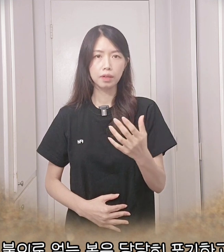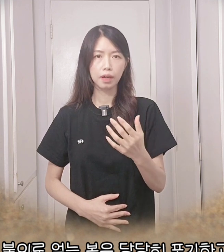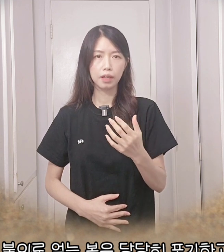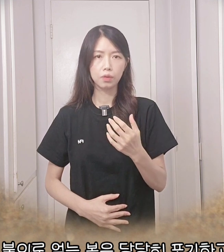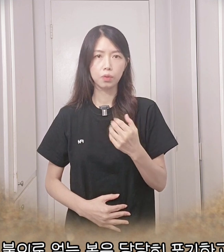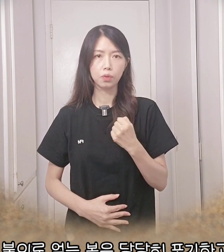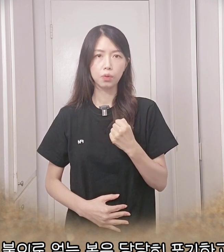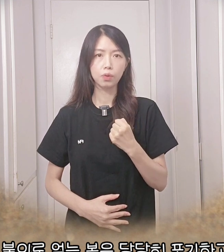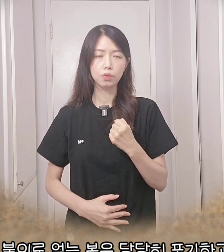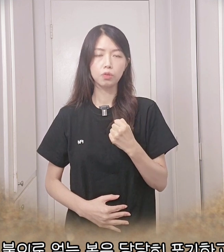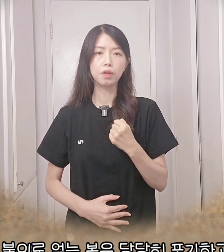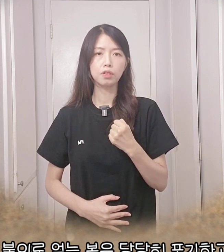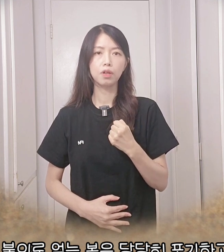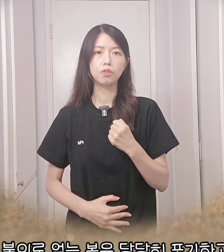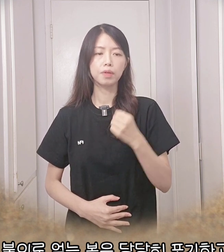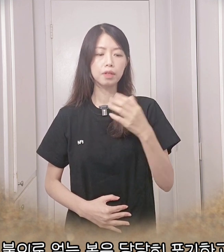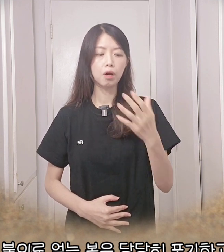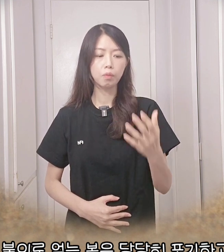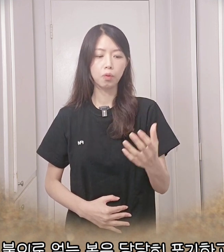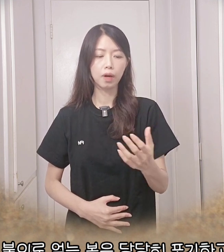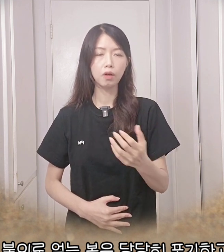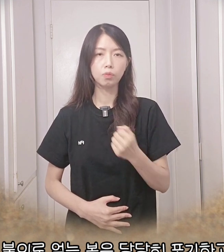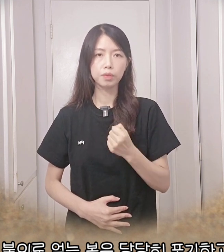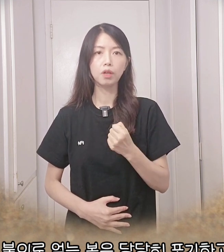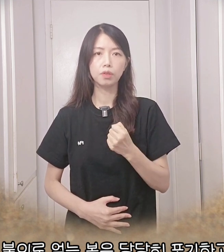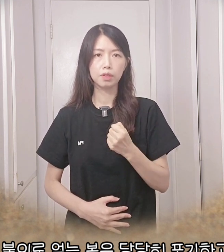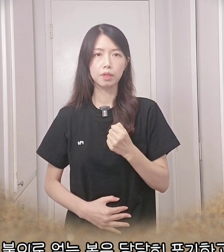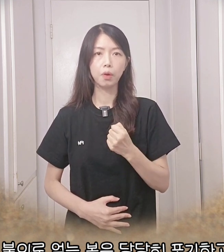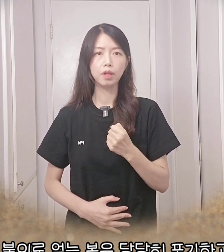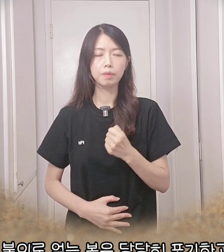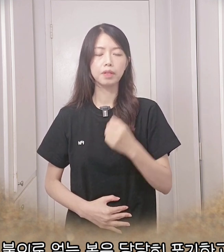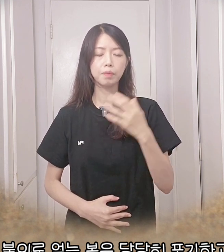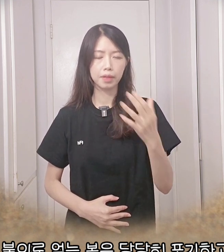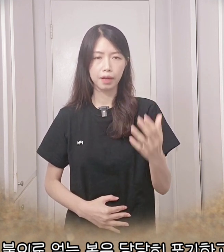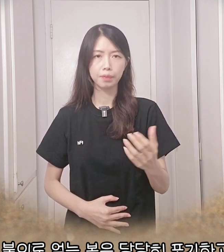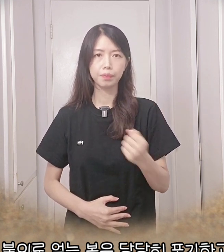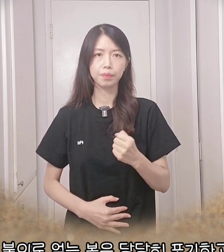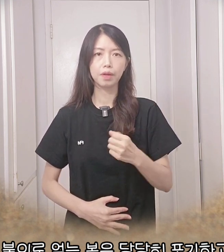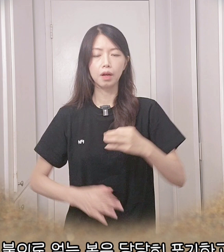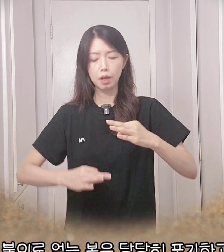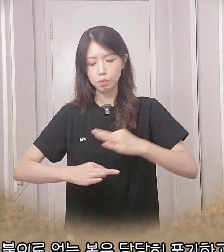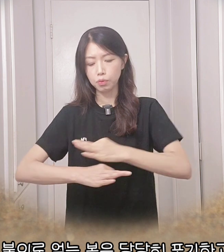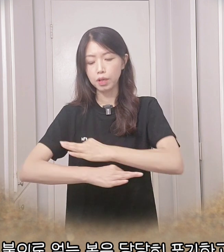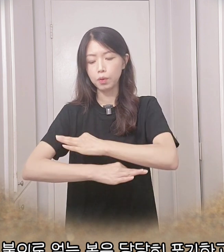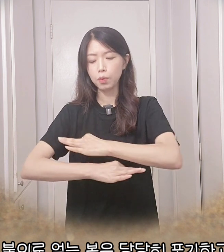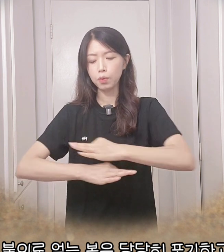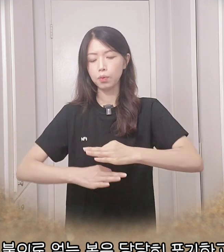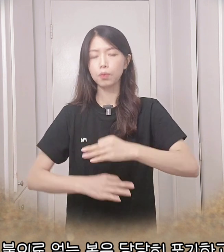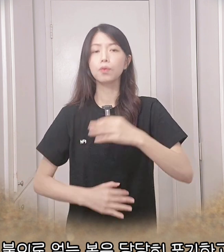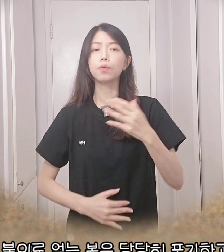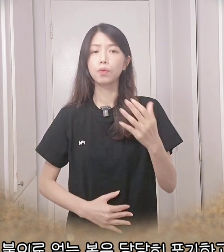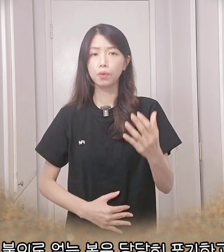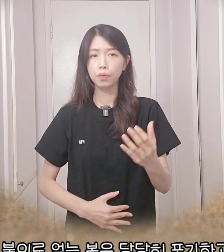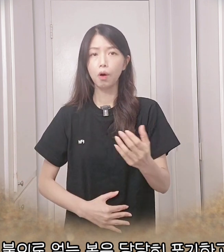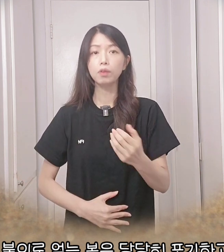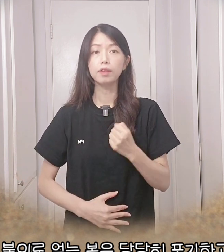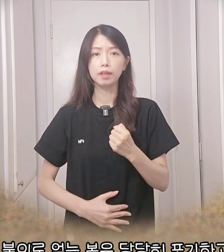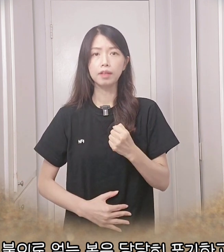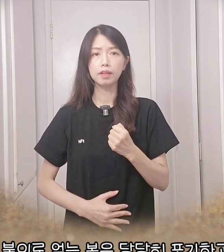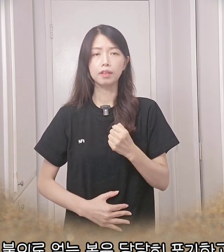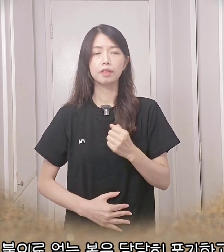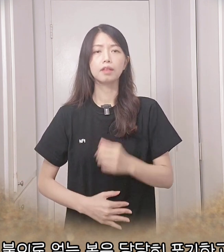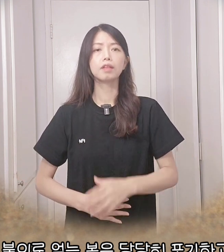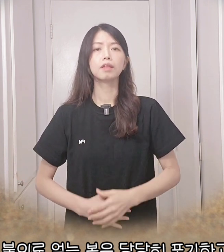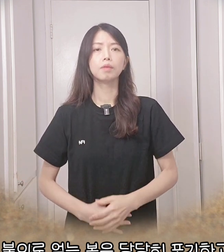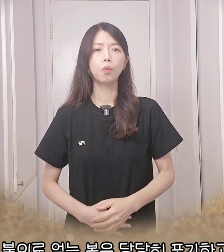손을 안쪽으로 주먹을 쥐어주면서 뭔가 움켜쥐듯이 표현하시면 됩니다. 불의로